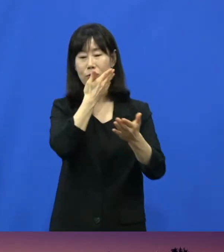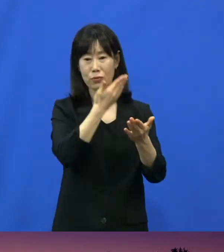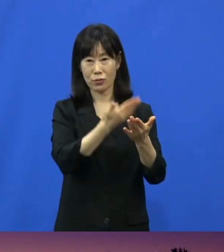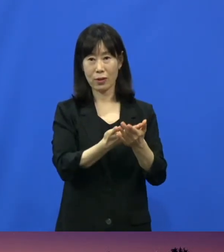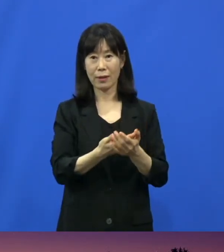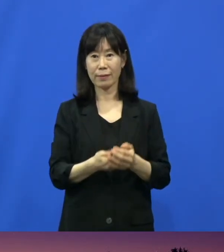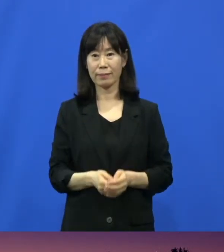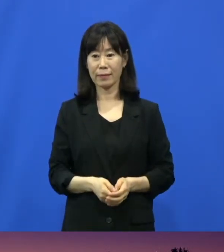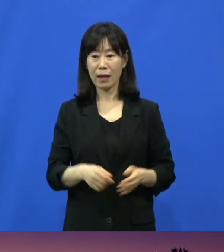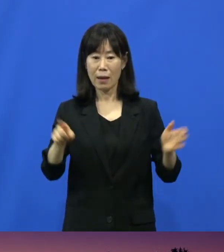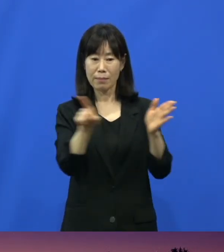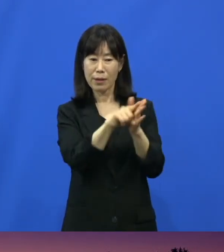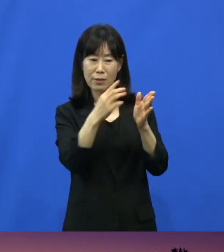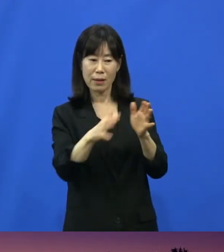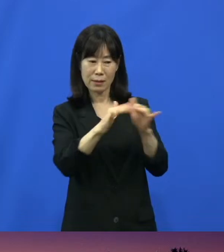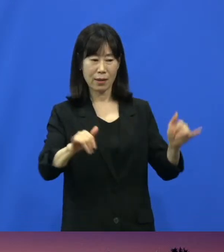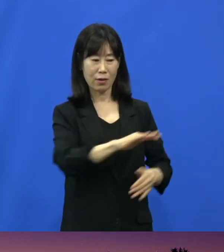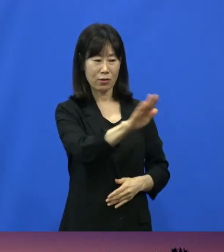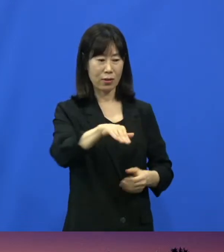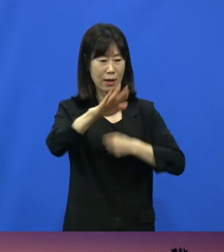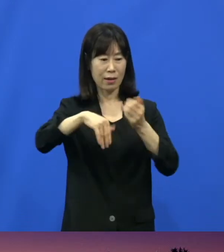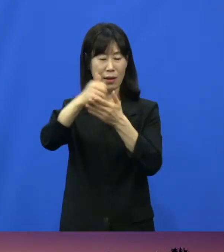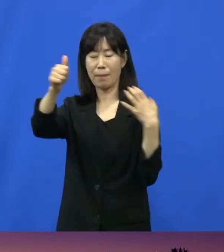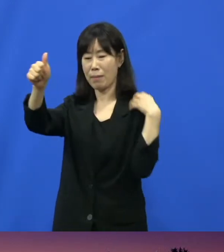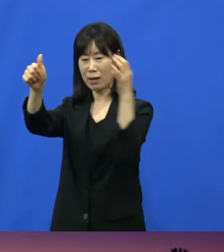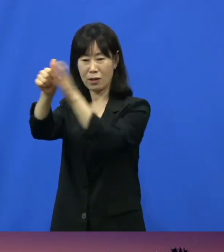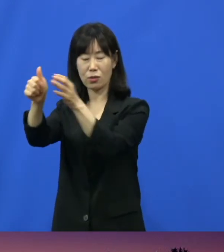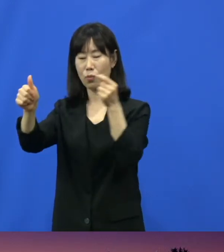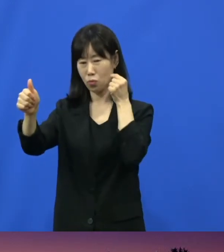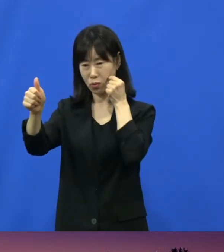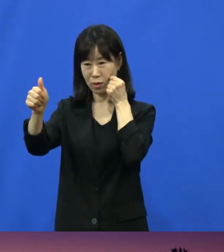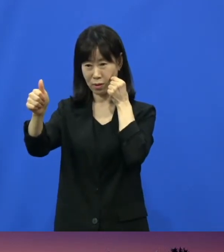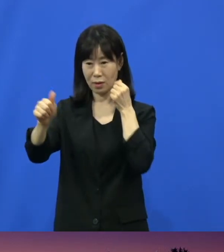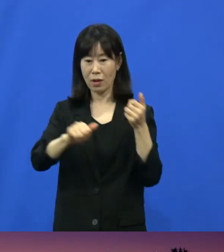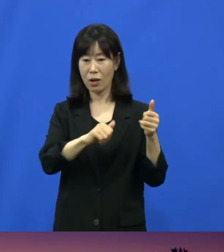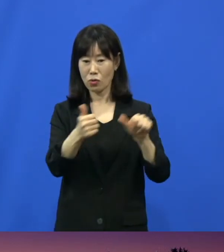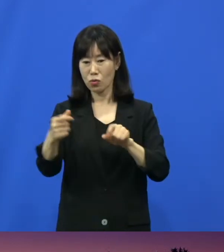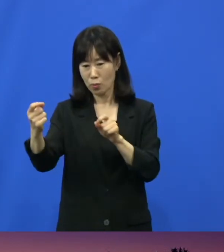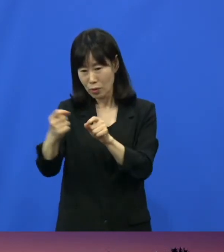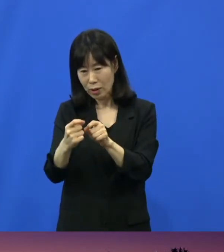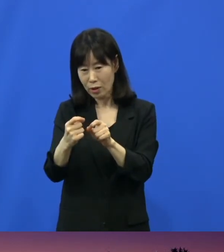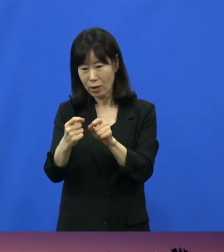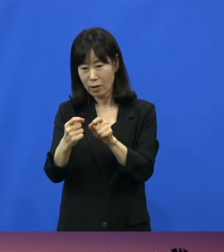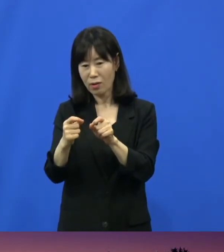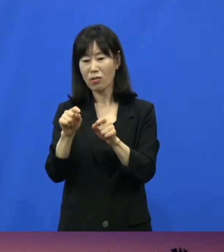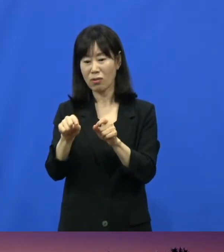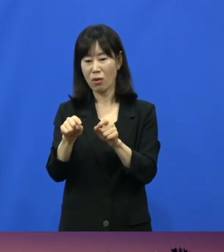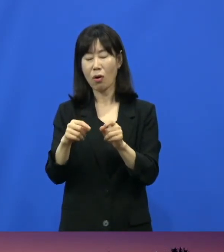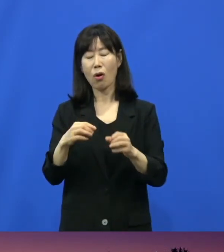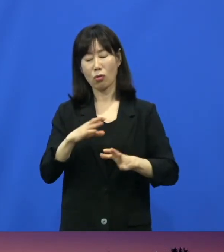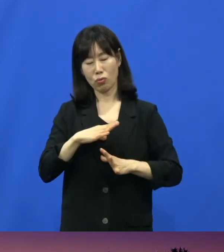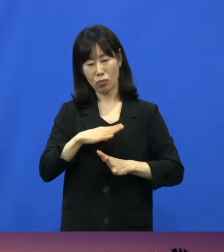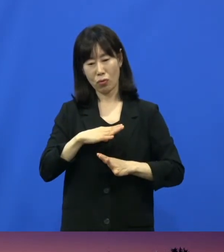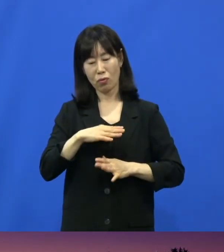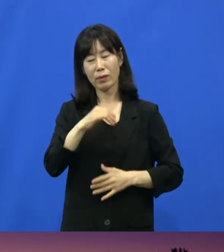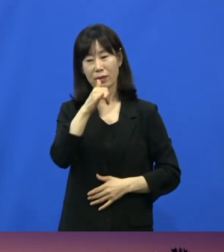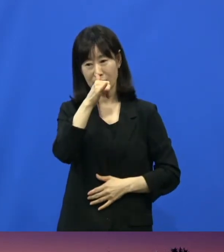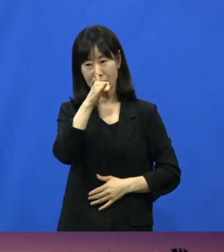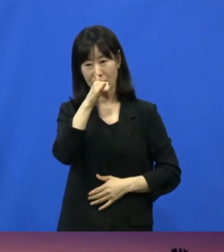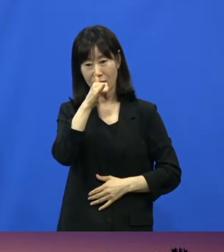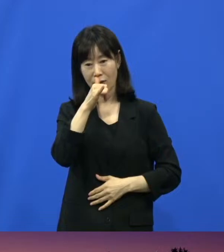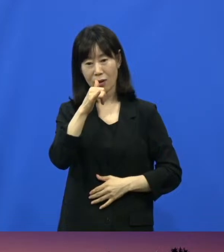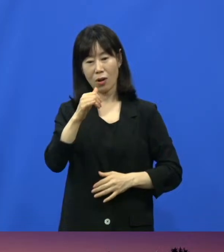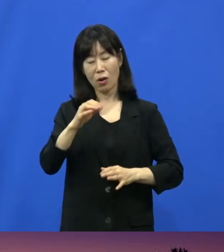여러분, 불신자들은 결코 그럴 수 없어요. 죽음의 순간이 자체가 두려울 뿐만 아니라 그 죽음 이후에